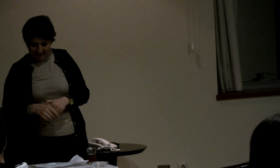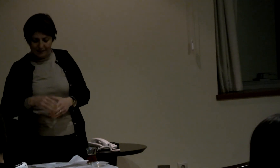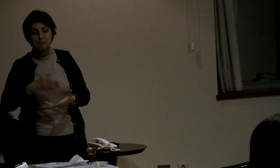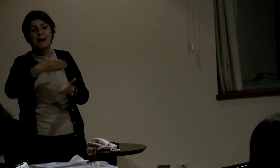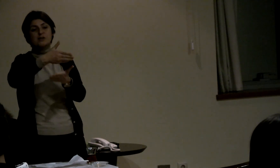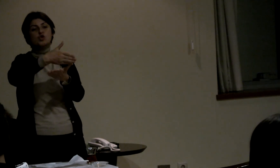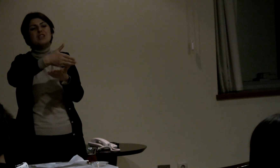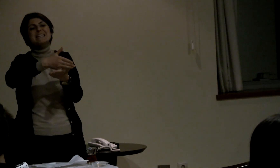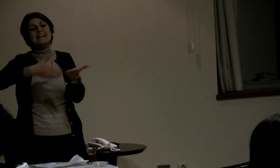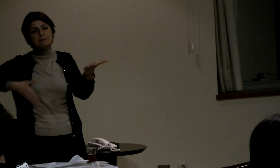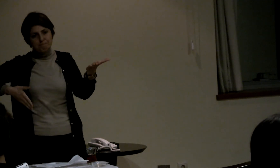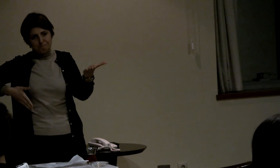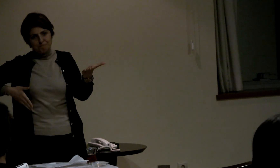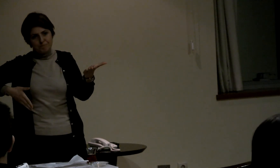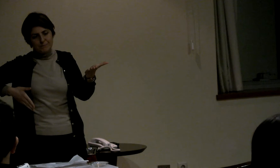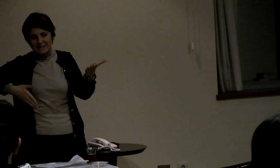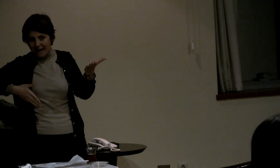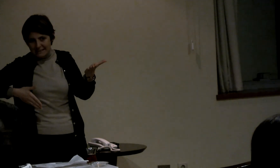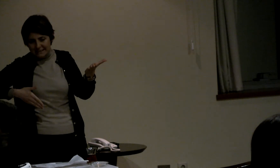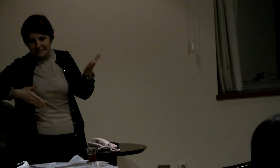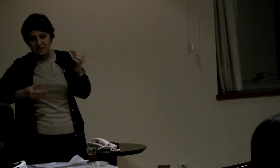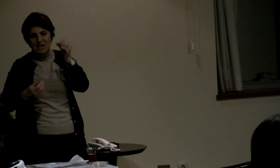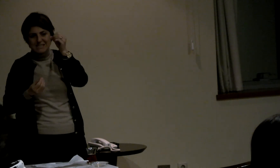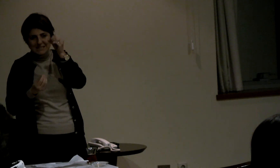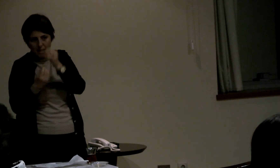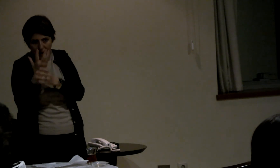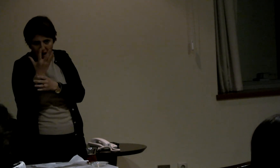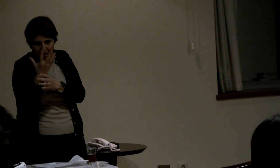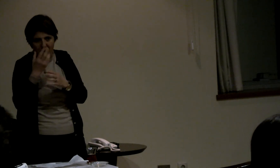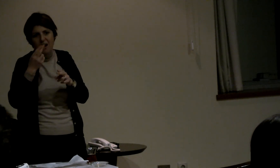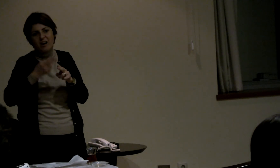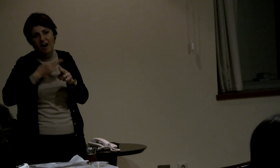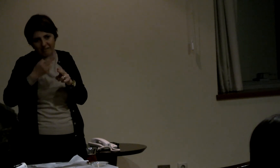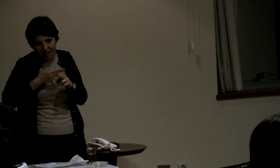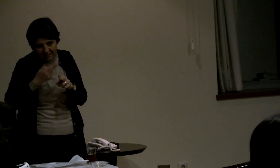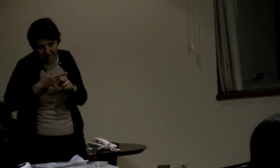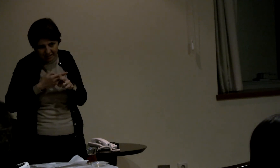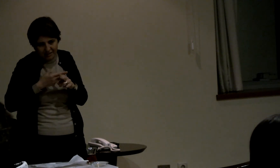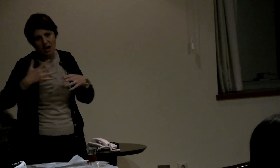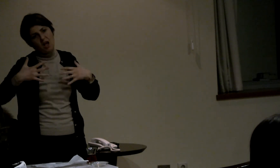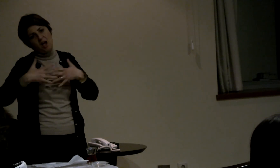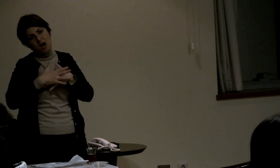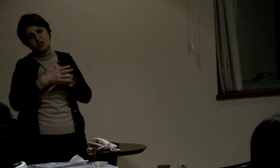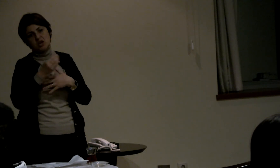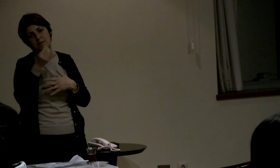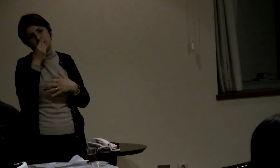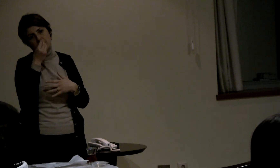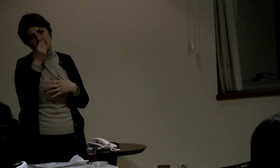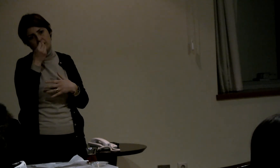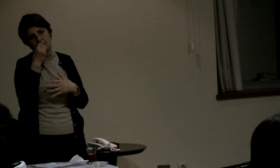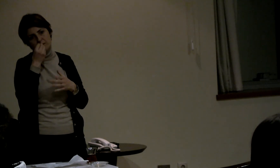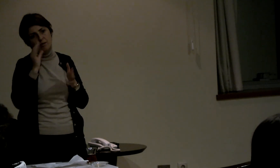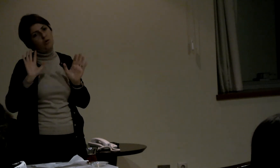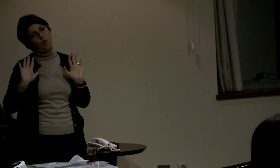Yarım pansiyonda yarım, yani ne diyeceğiz? Sabah kahvaltı, akşam yemeği. O